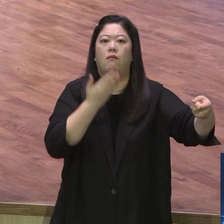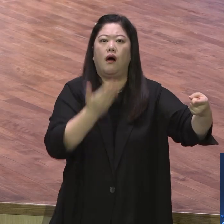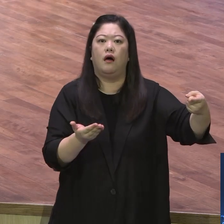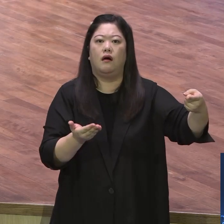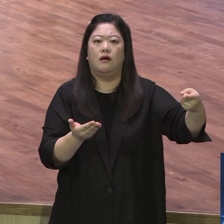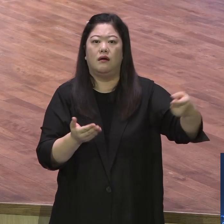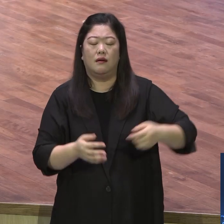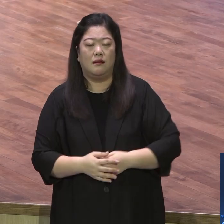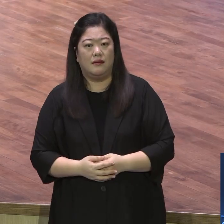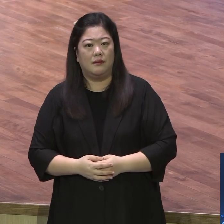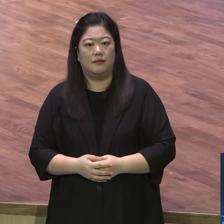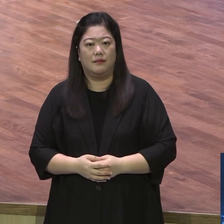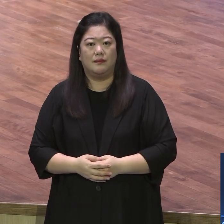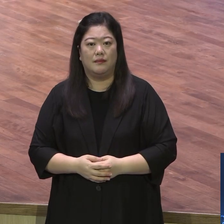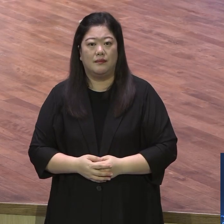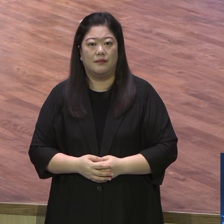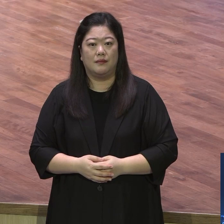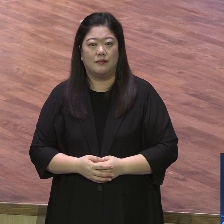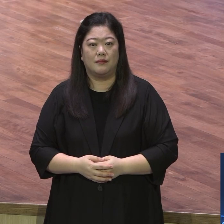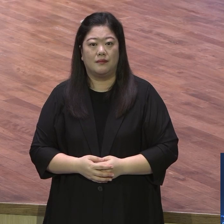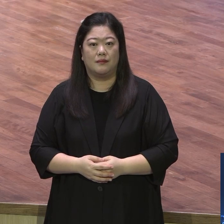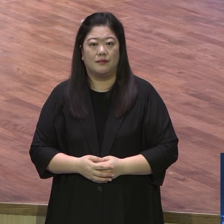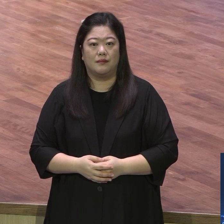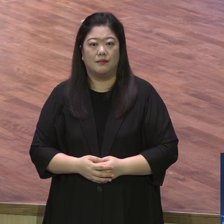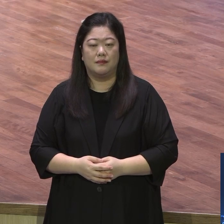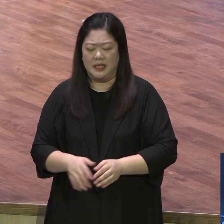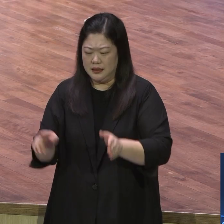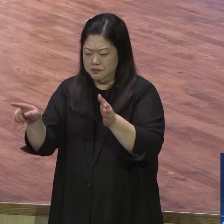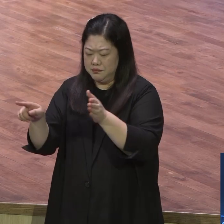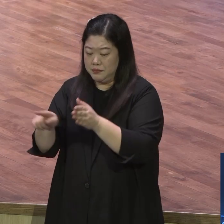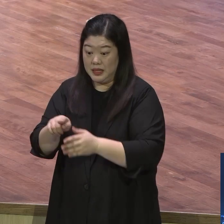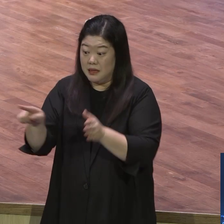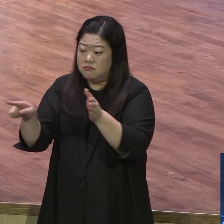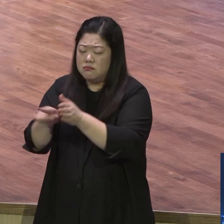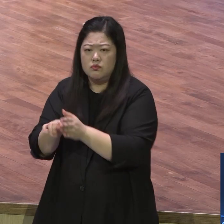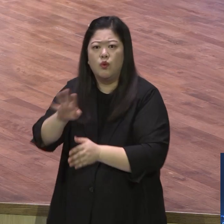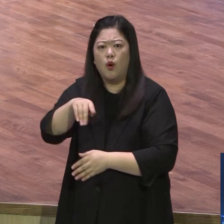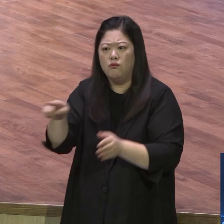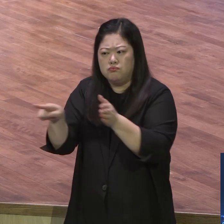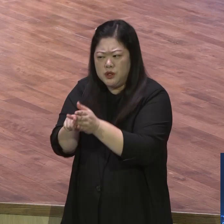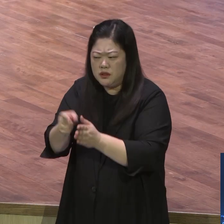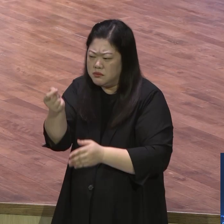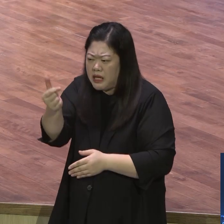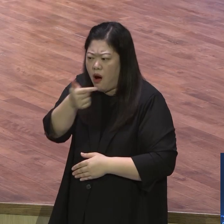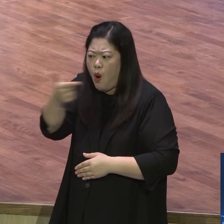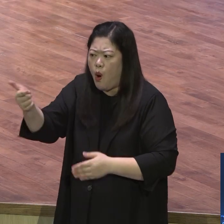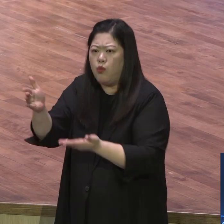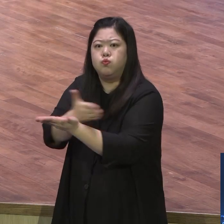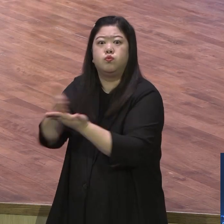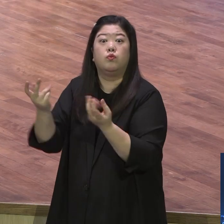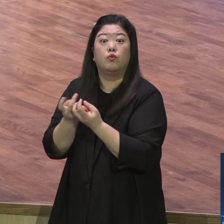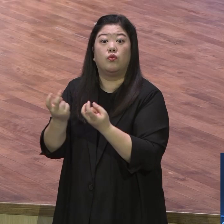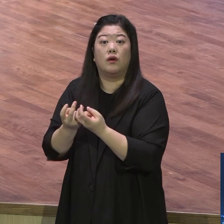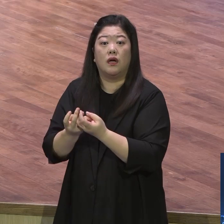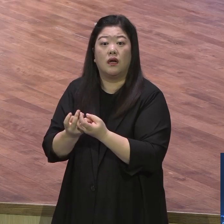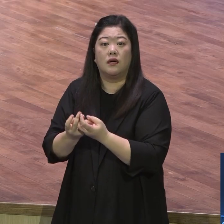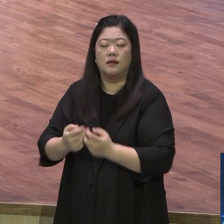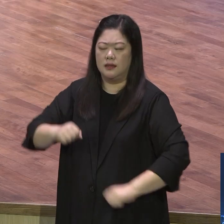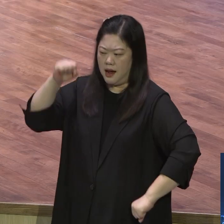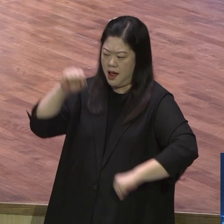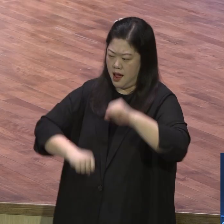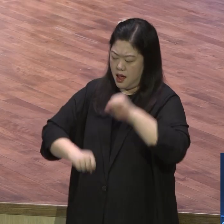믿음을 정말 그 믿음은 그 행동을 보면 알 수 있어요 얼마나 하나님 앞에 하나님을 믿고 정말로